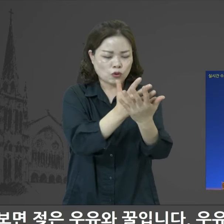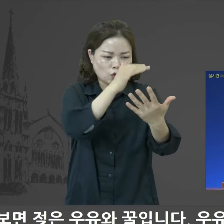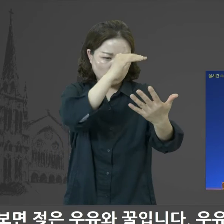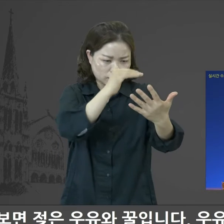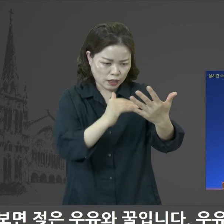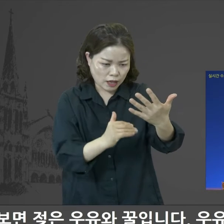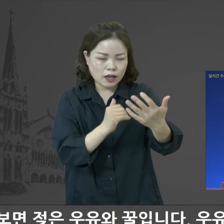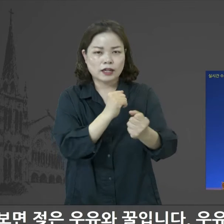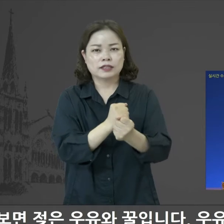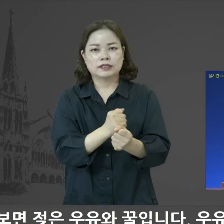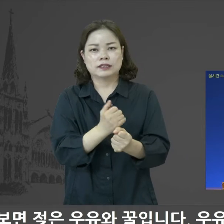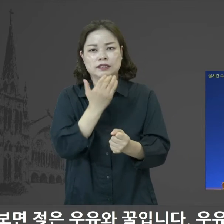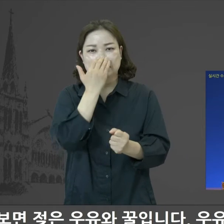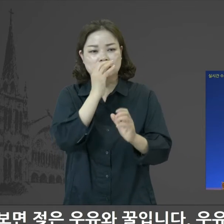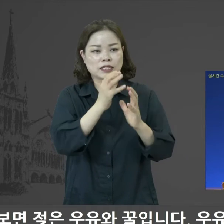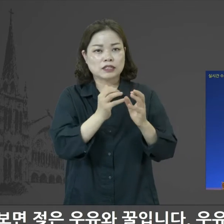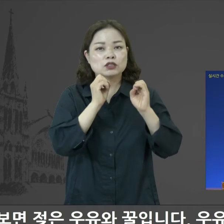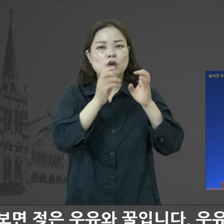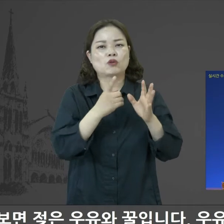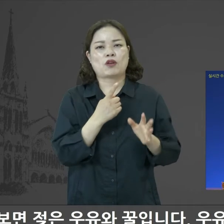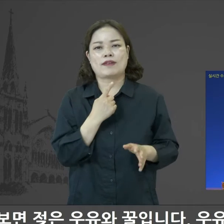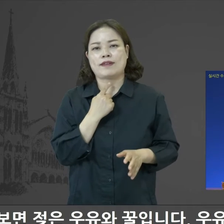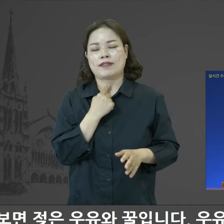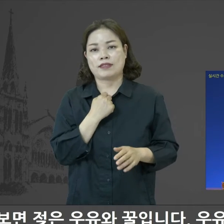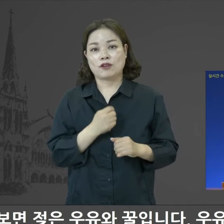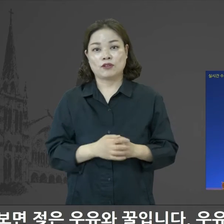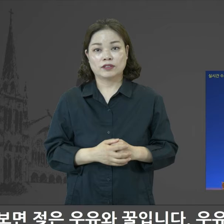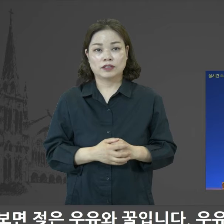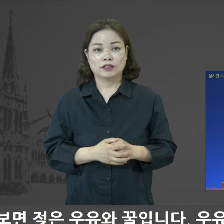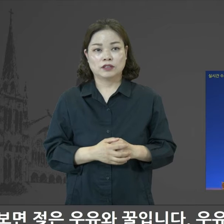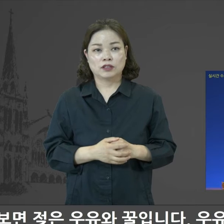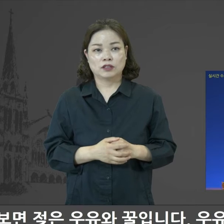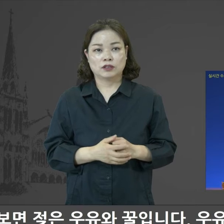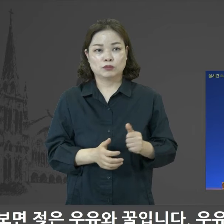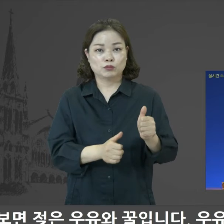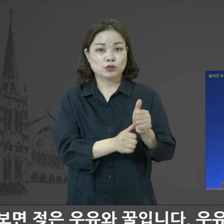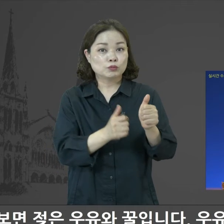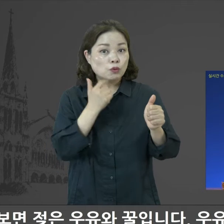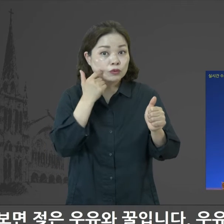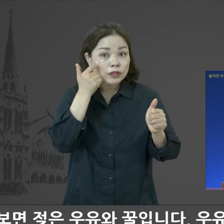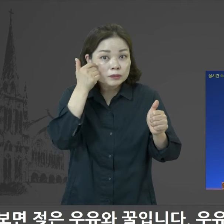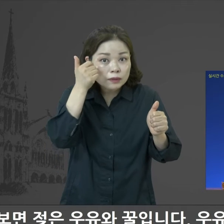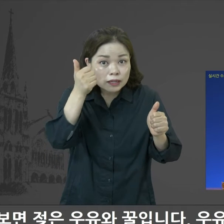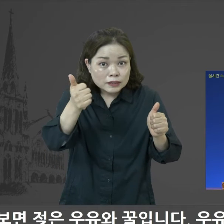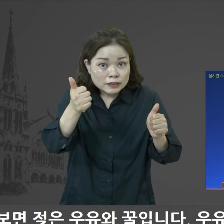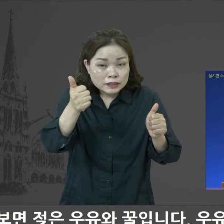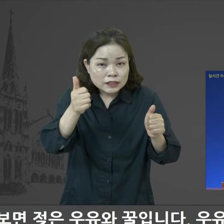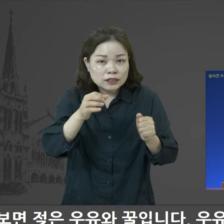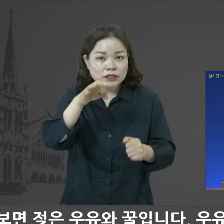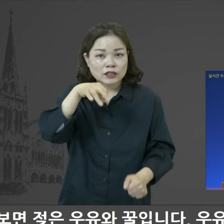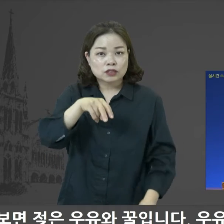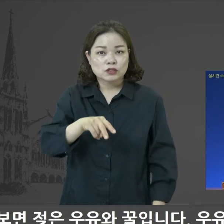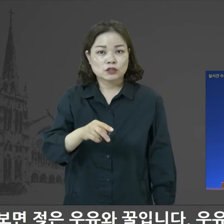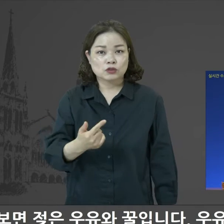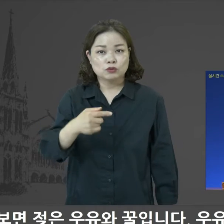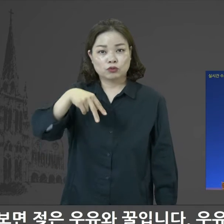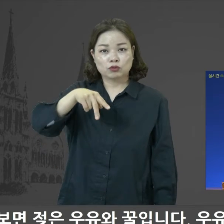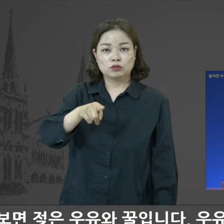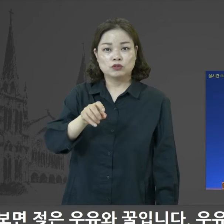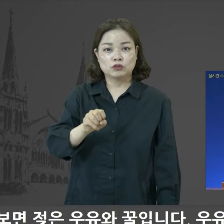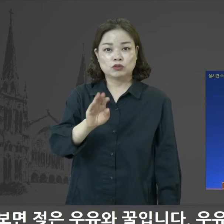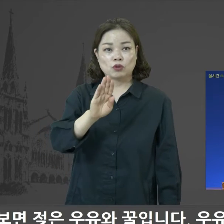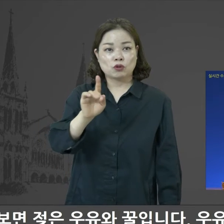이스라엘에서 수년간 거주하며 선교 활동을 했던 우리 교회 부목사님 한 분 아시죠? 윤성복